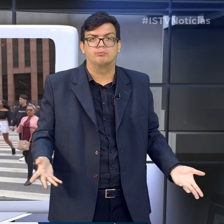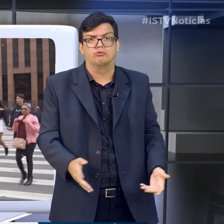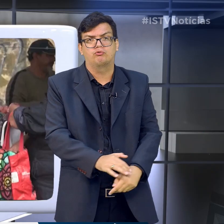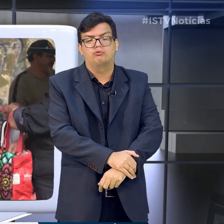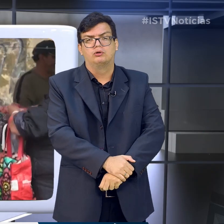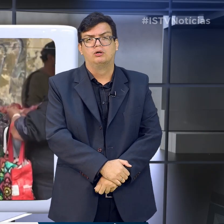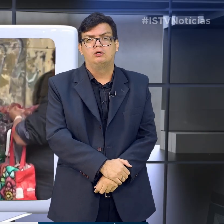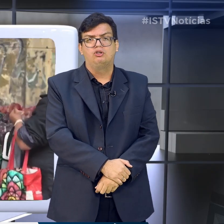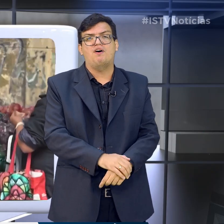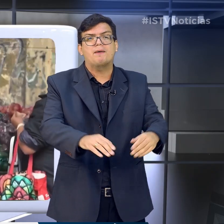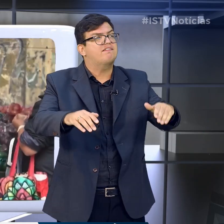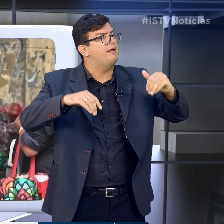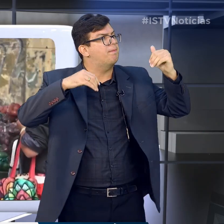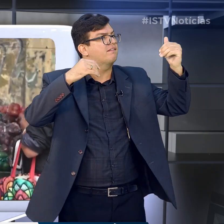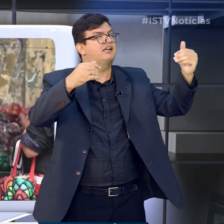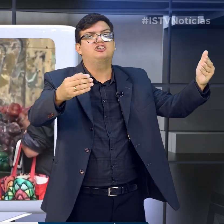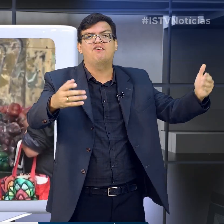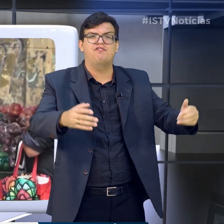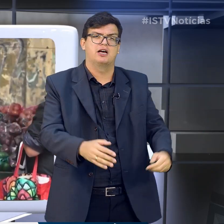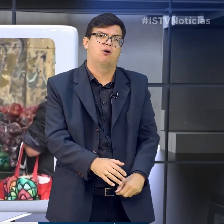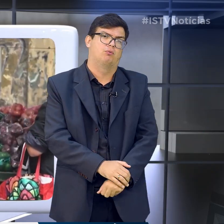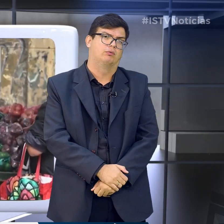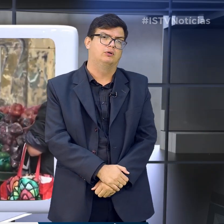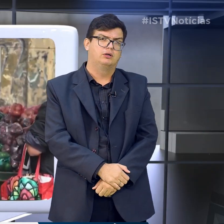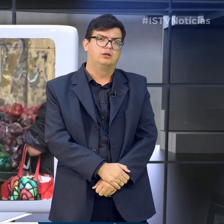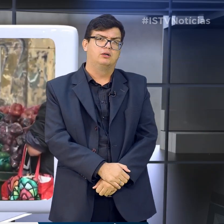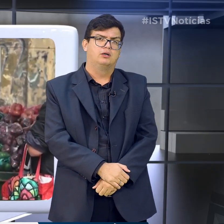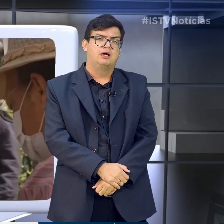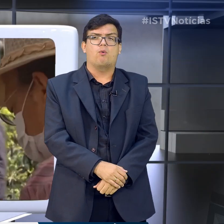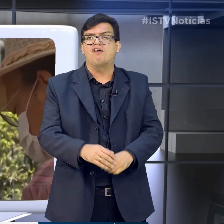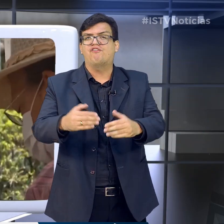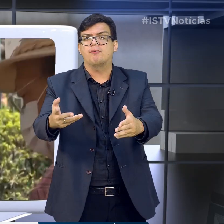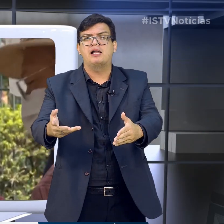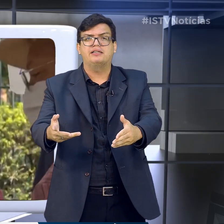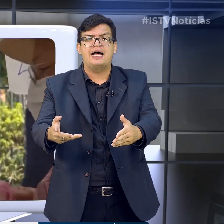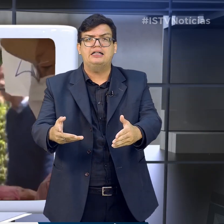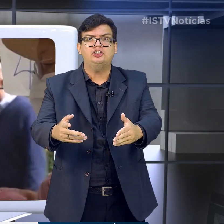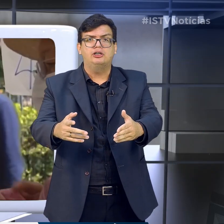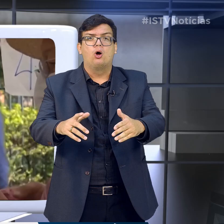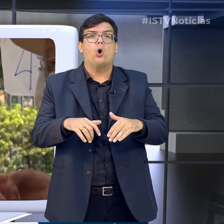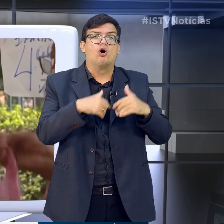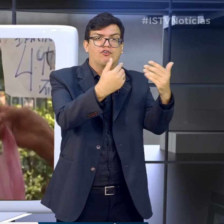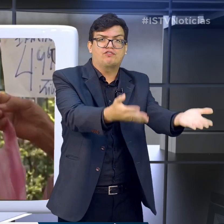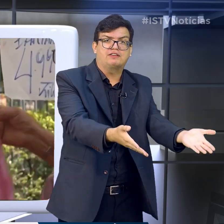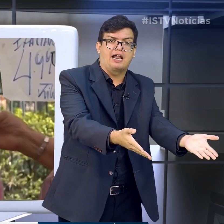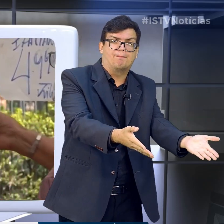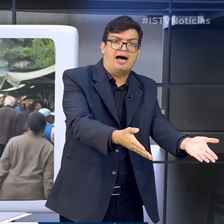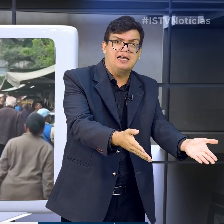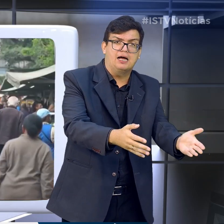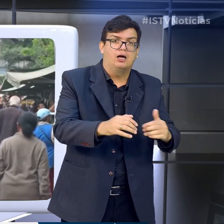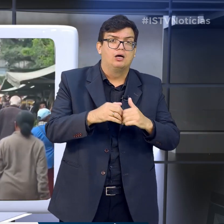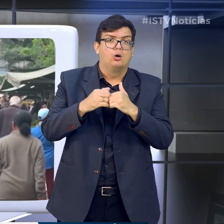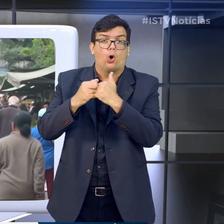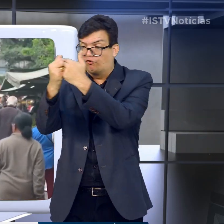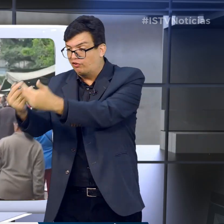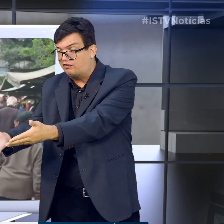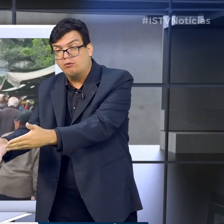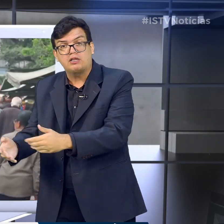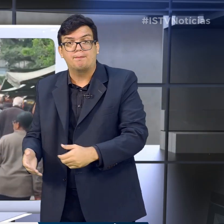ônibus e vai pensar em passagem de avião Qual a informalidade Ou você trabalha ou você não